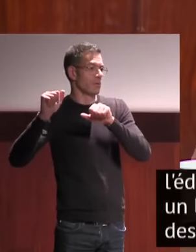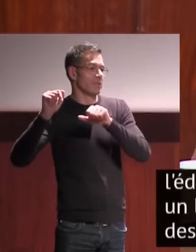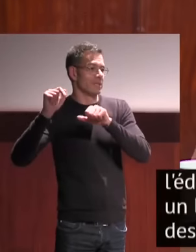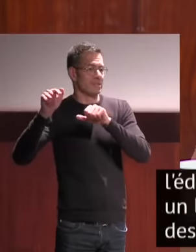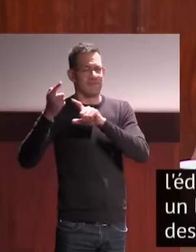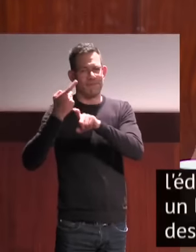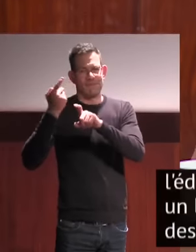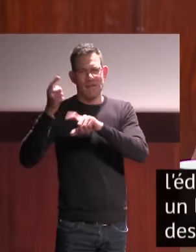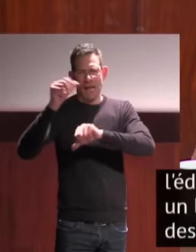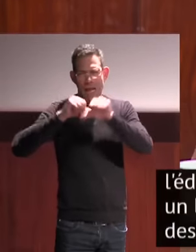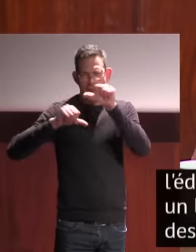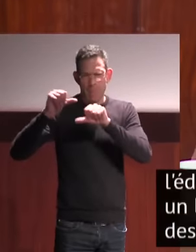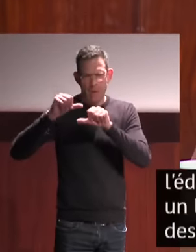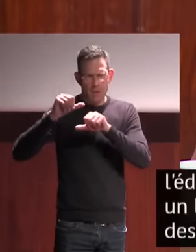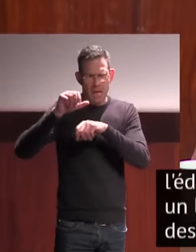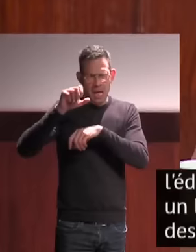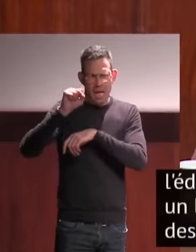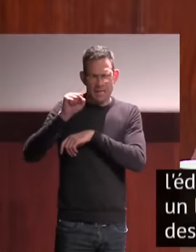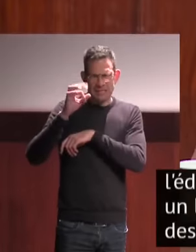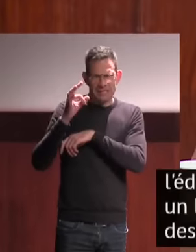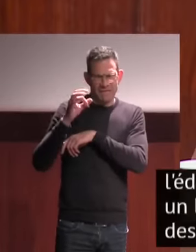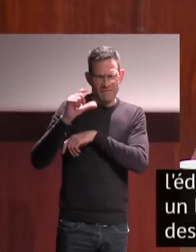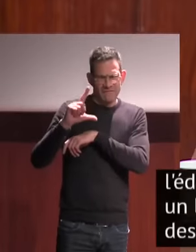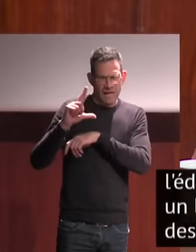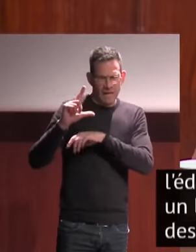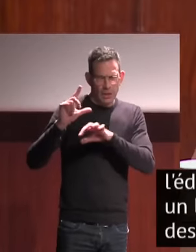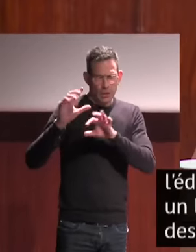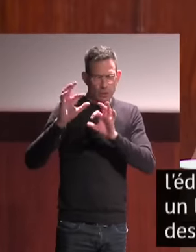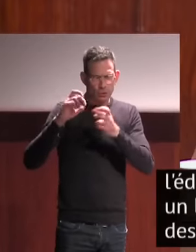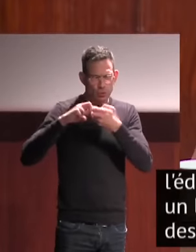Structure formelle du langage, je ne me trompe pas.